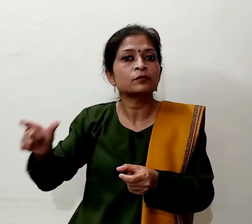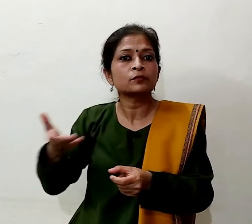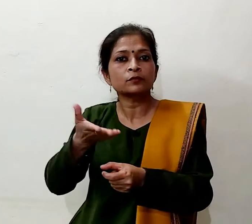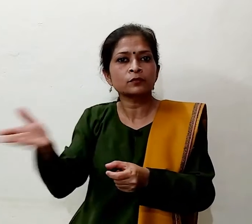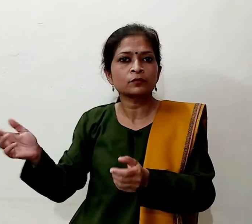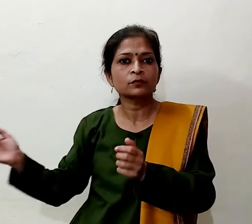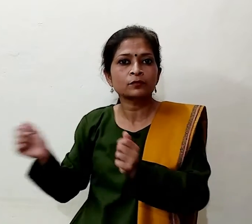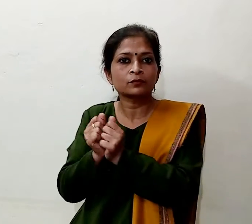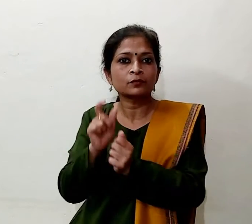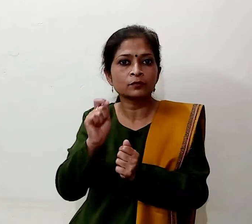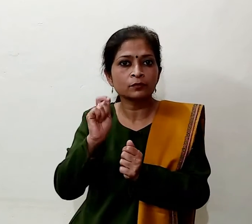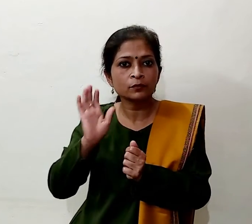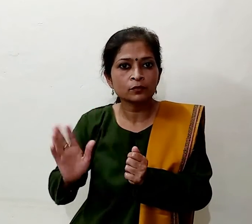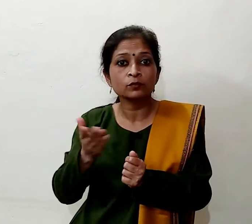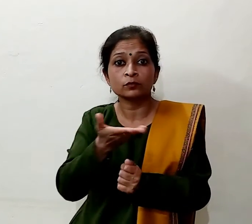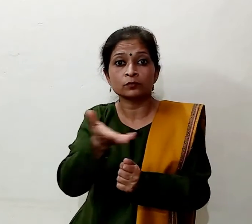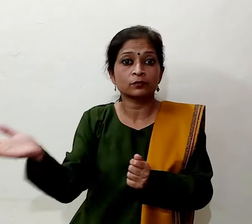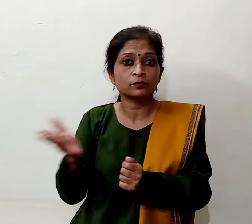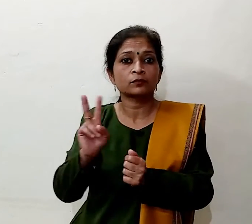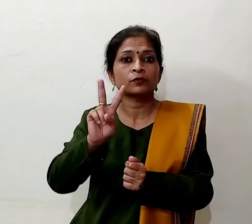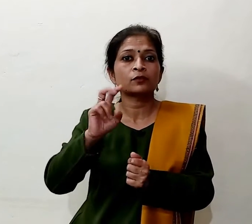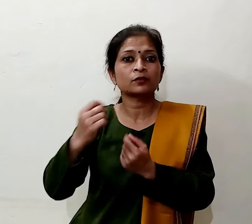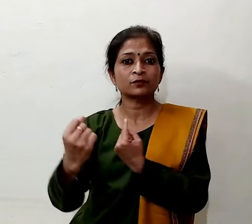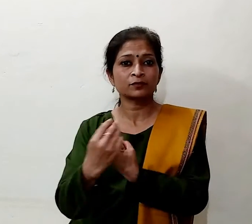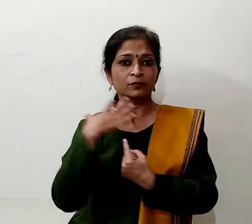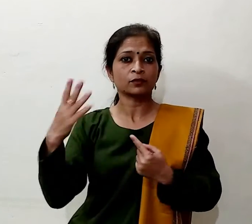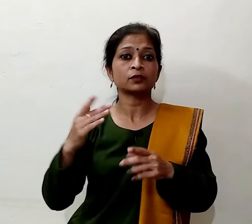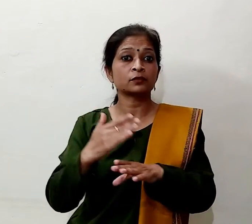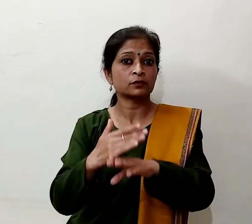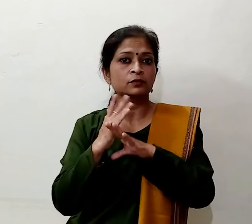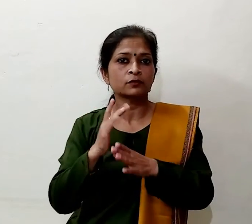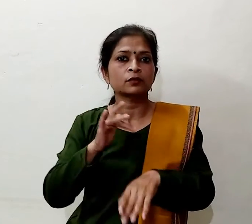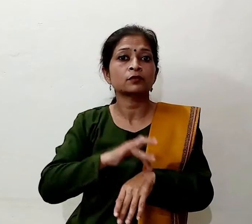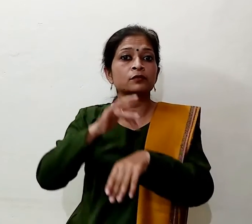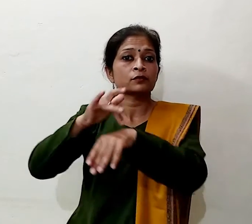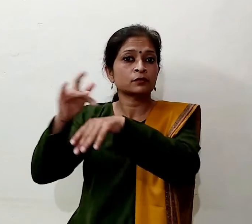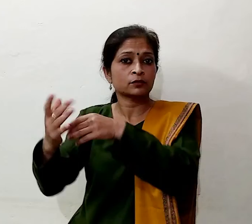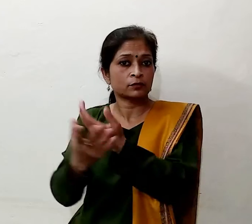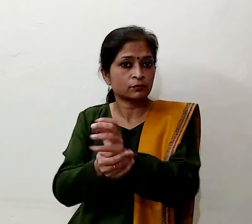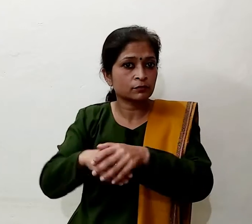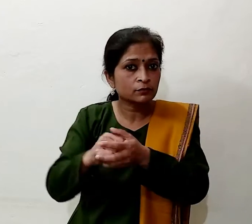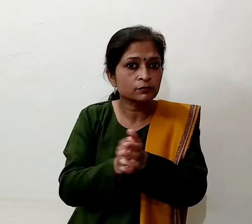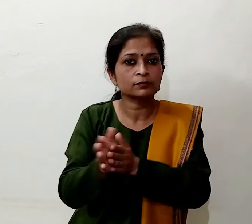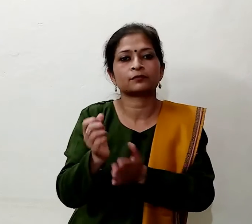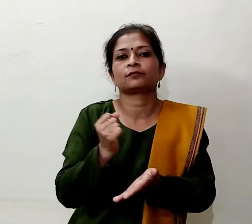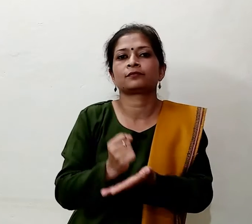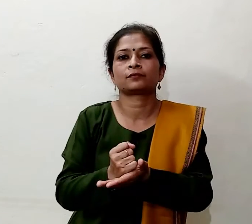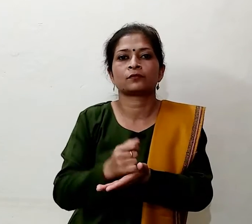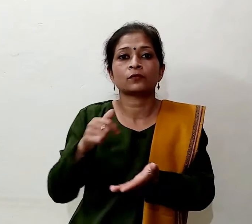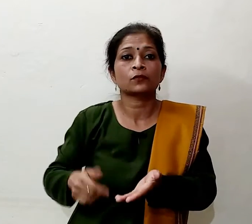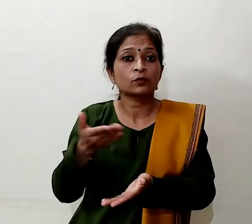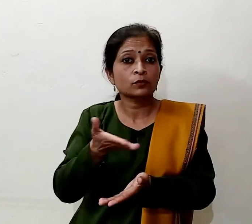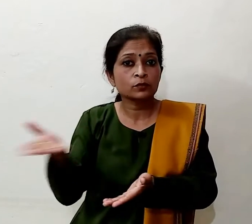सभी कार्मिकों को संक्रमन से बचाने के लिए समय समय पर अपने हाथ धुलबाते रहे और उनको भी